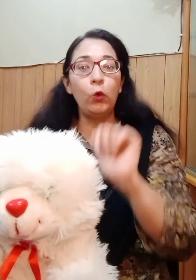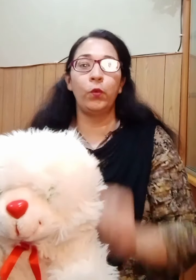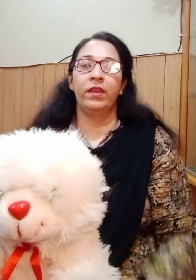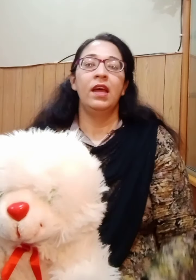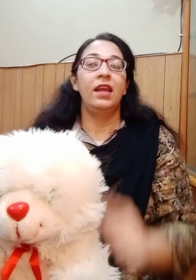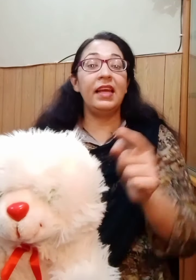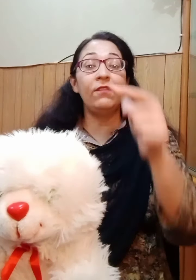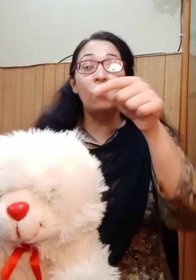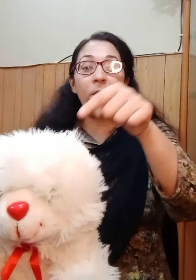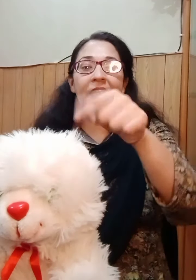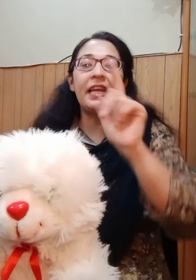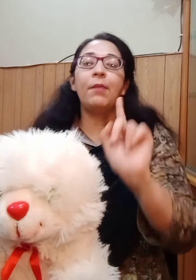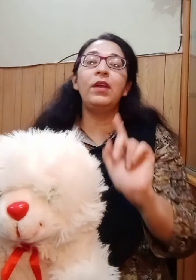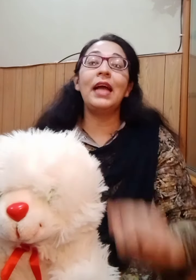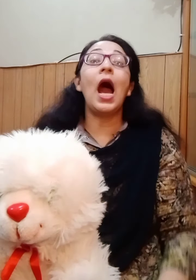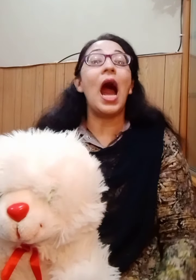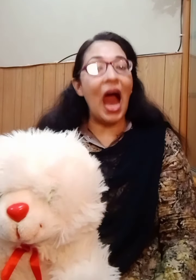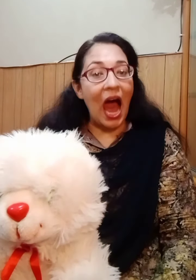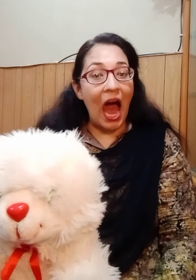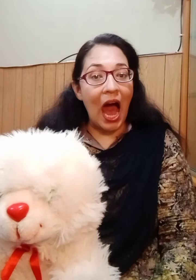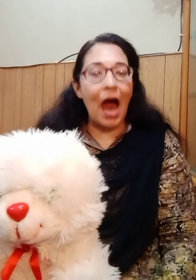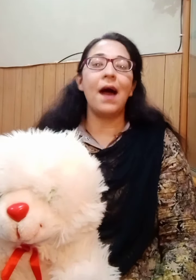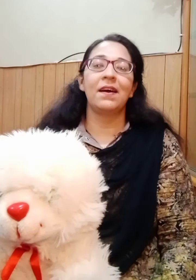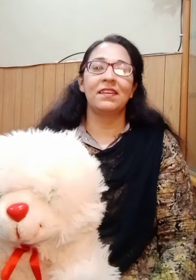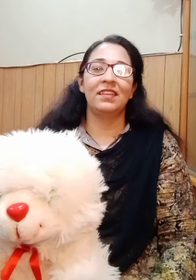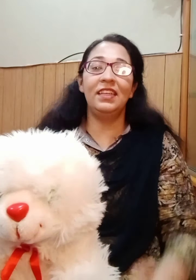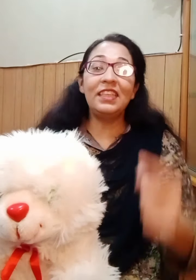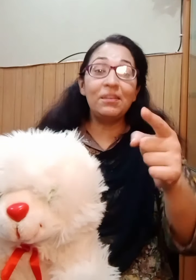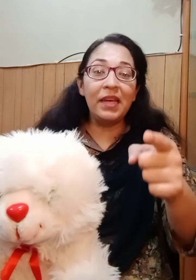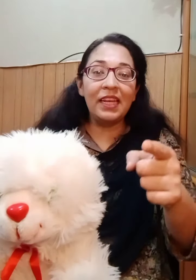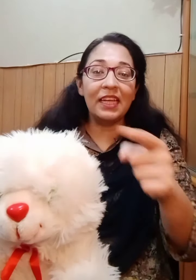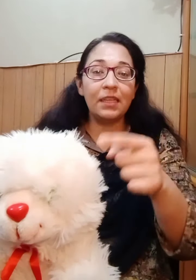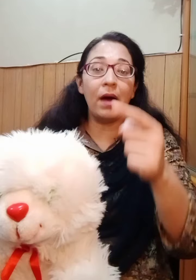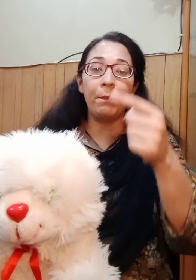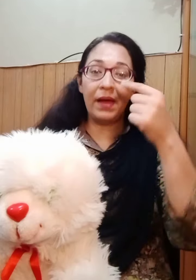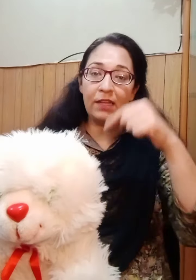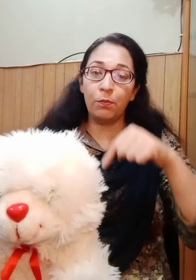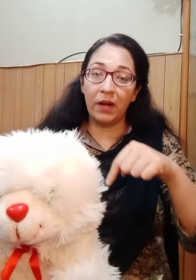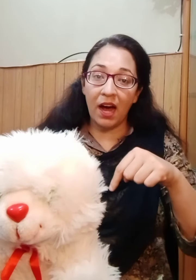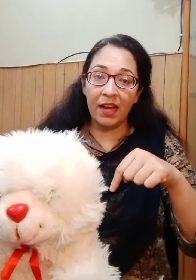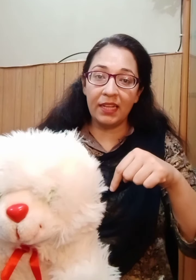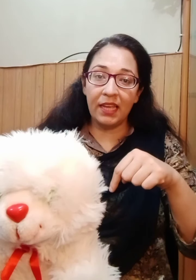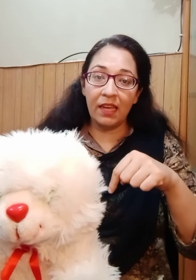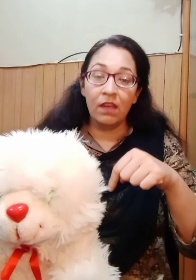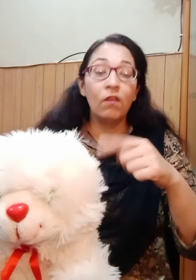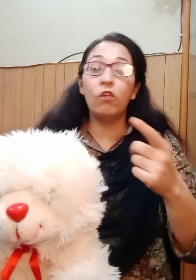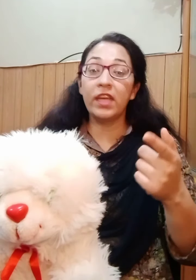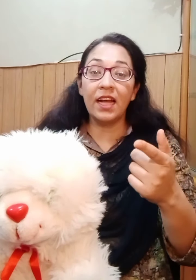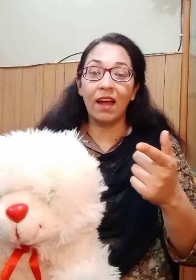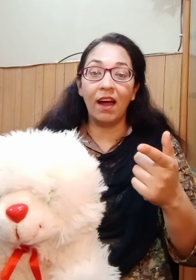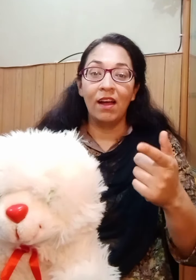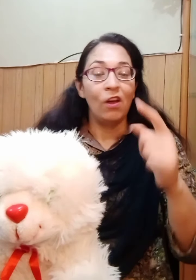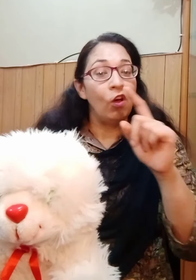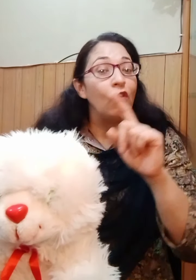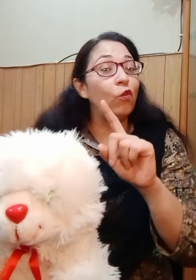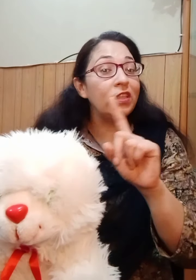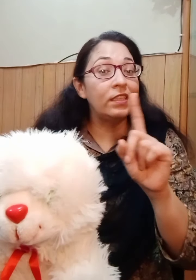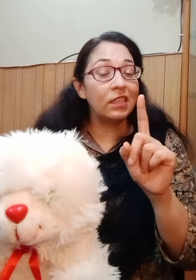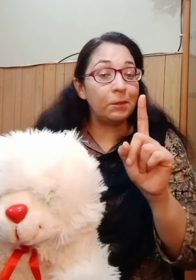लेकिन वह इसलिए कि पहले थे था वह